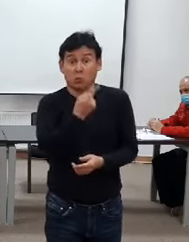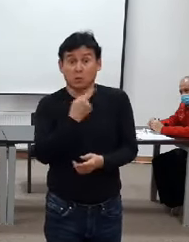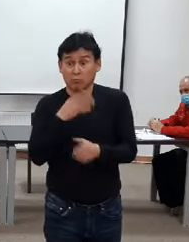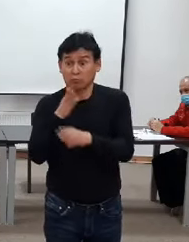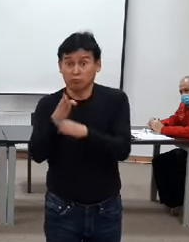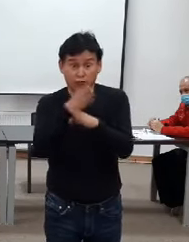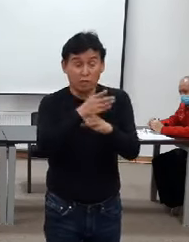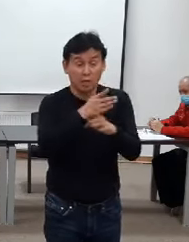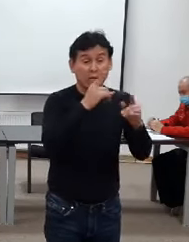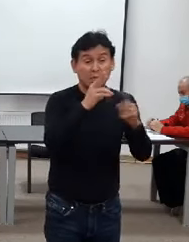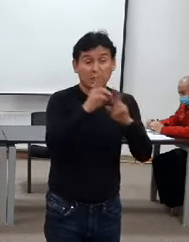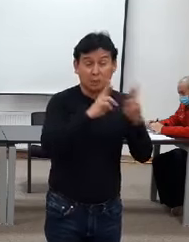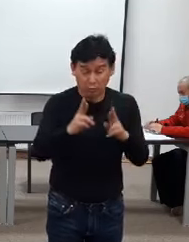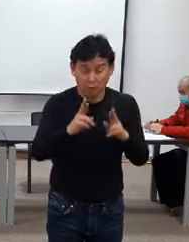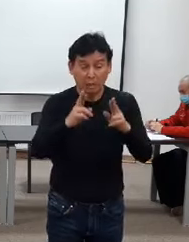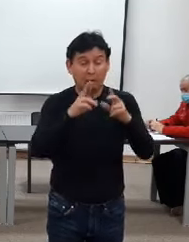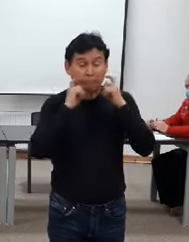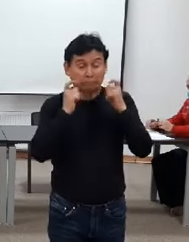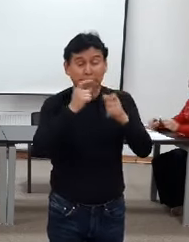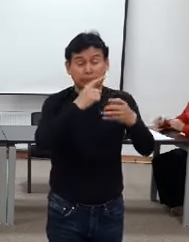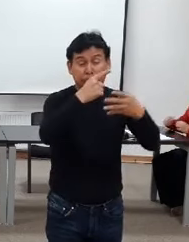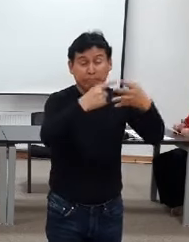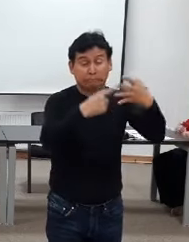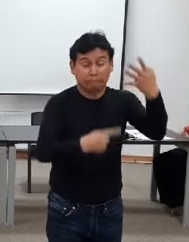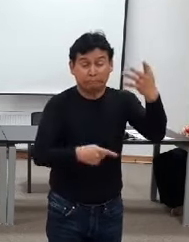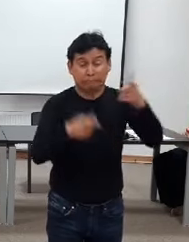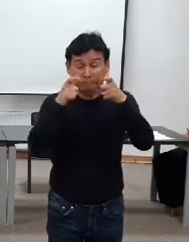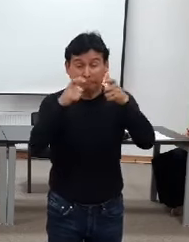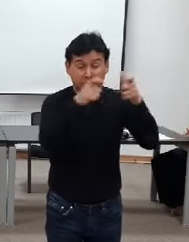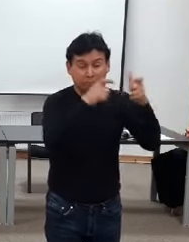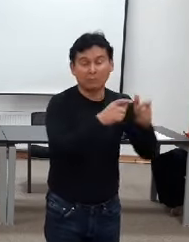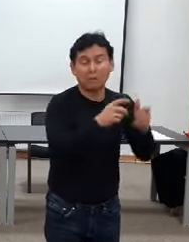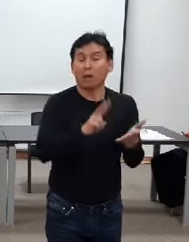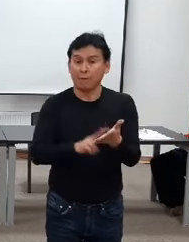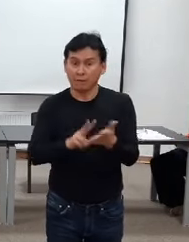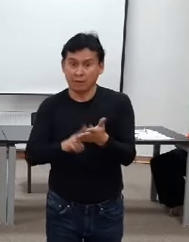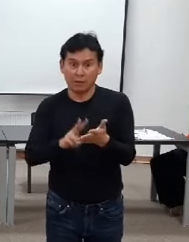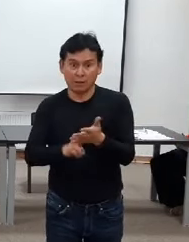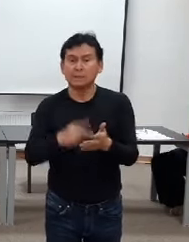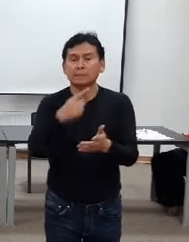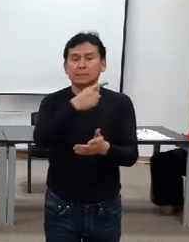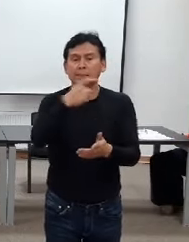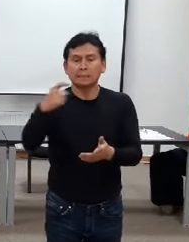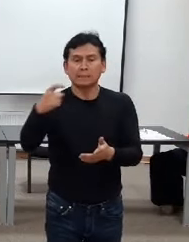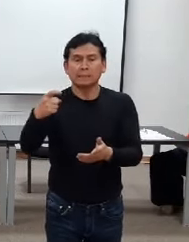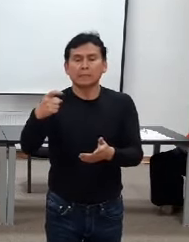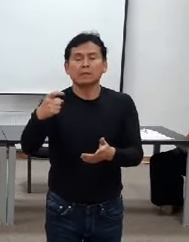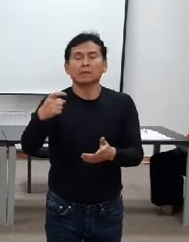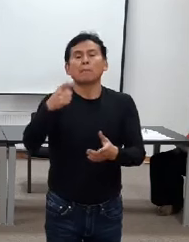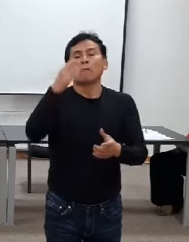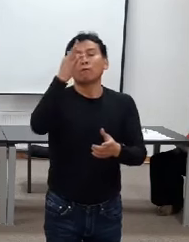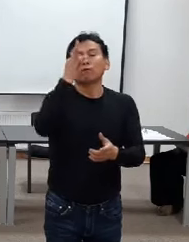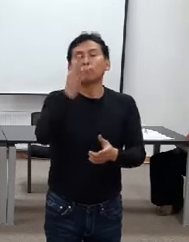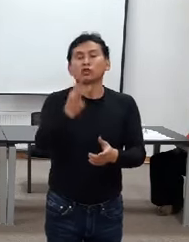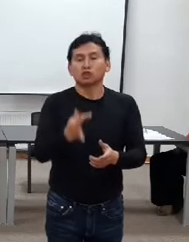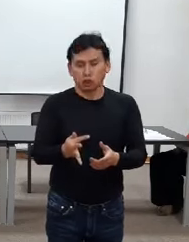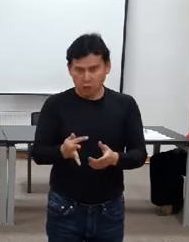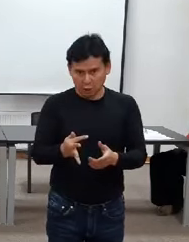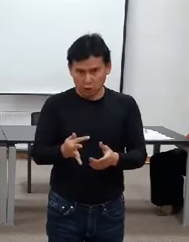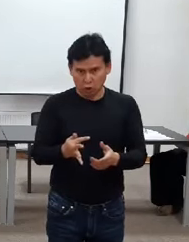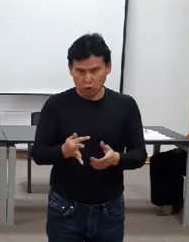fiscalizar restaurantes, pubs, mascarillas, vehículos, además aduana, la verdad es que son 100 funcionarios de la Seremi, un porcentaje no menor está